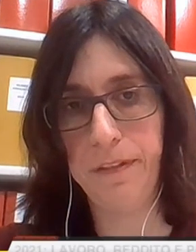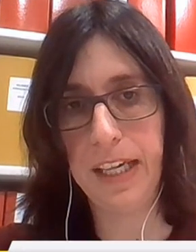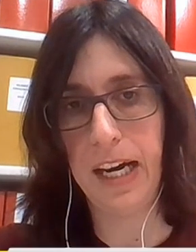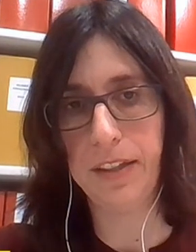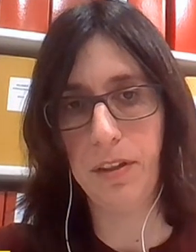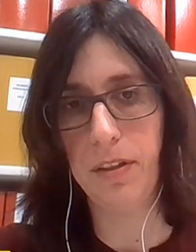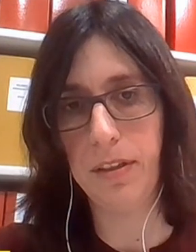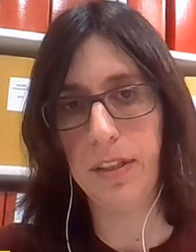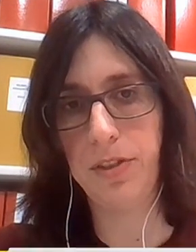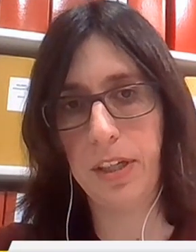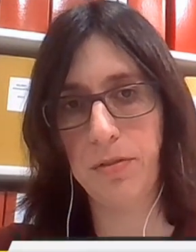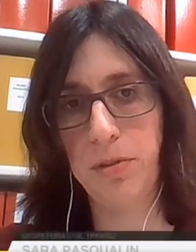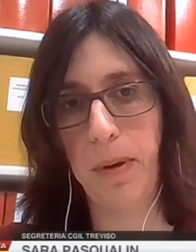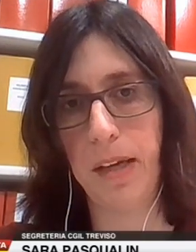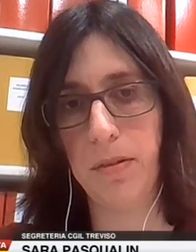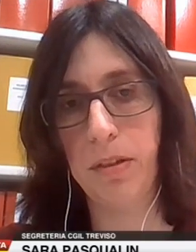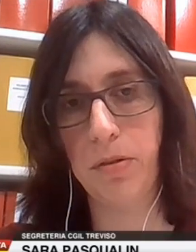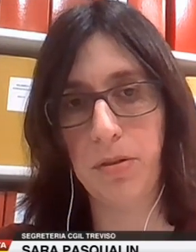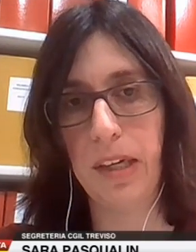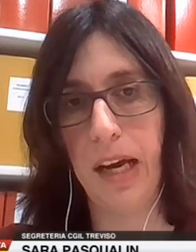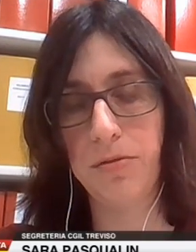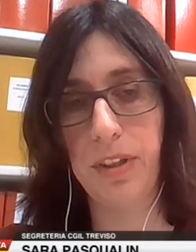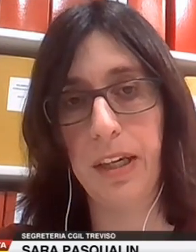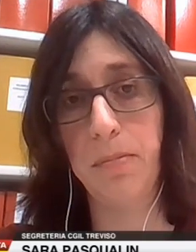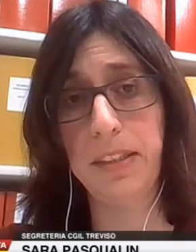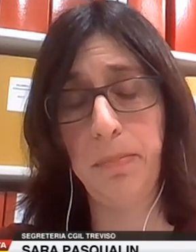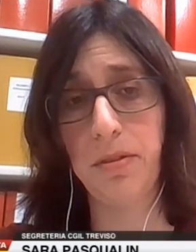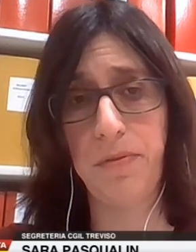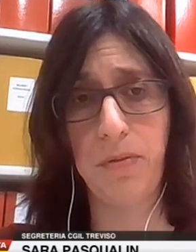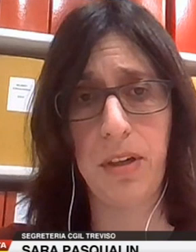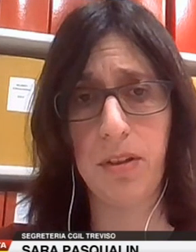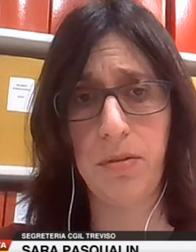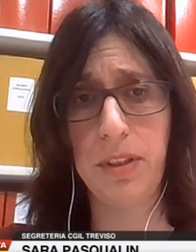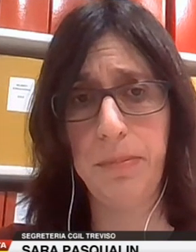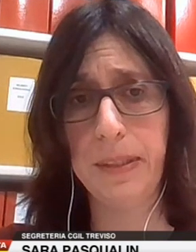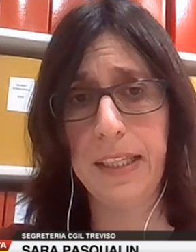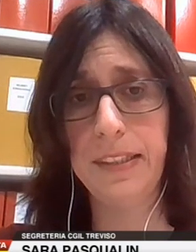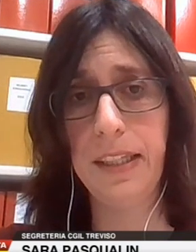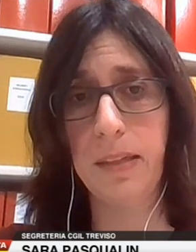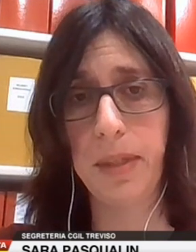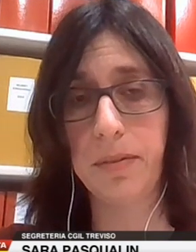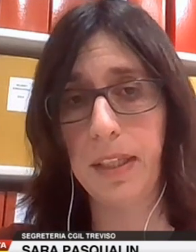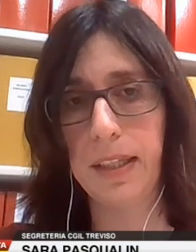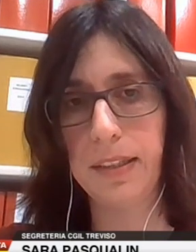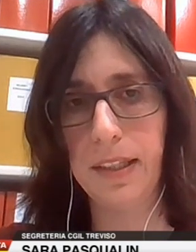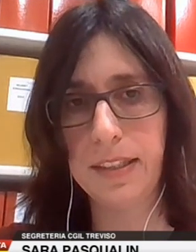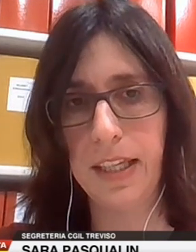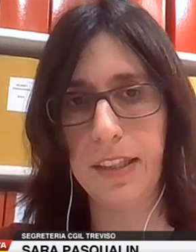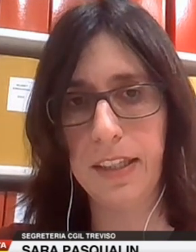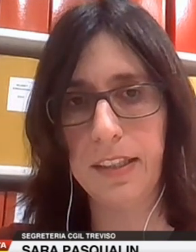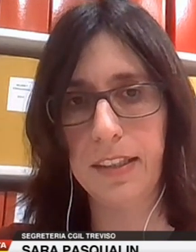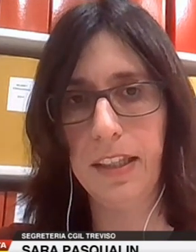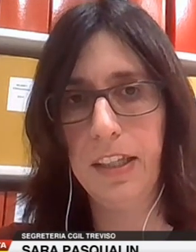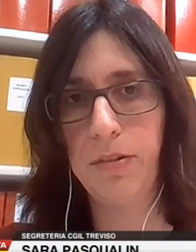a fine anno, cercano di spalmarlo nel corso dell'anno. Generalmente però si fa un accordo con i dipendenti, certo, almeno nelle